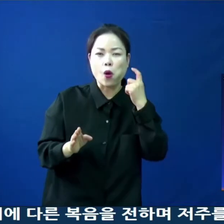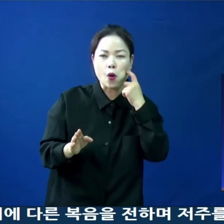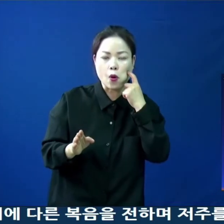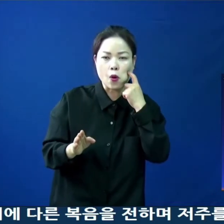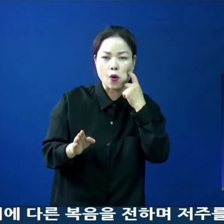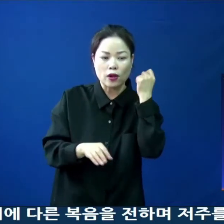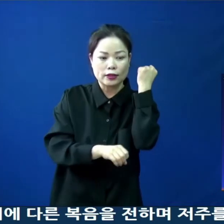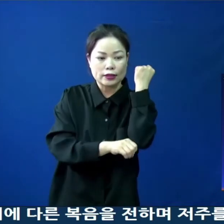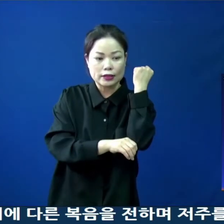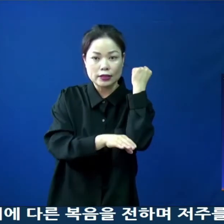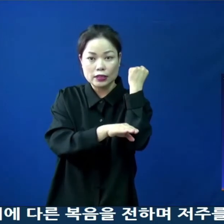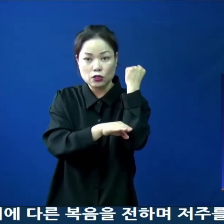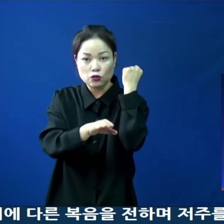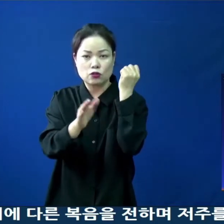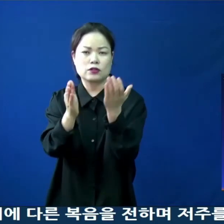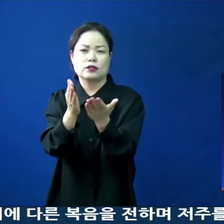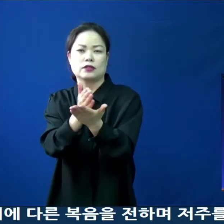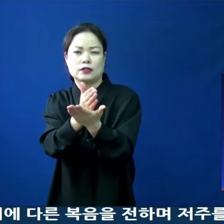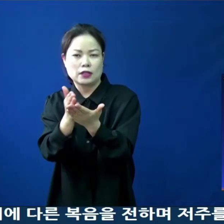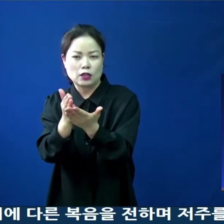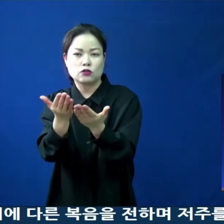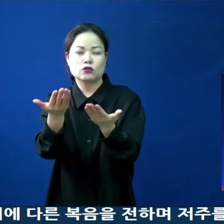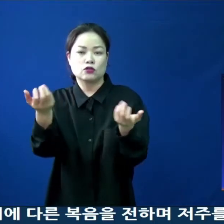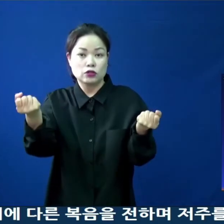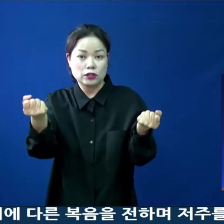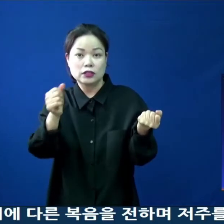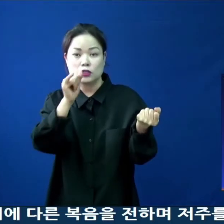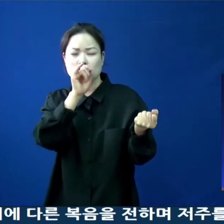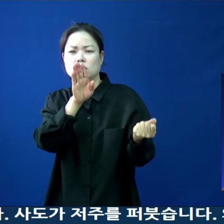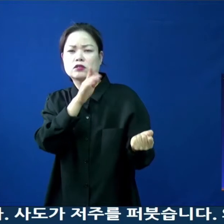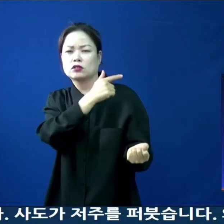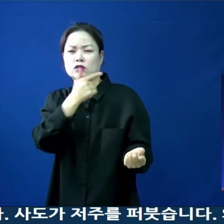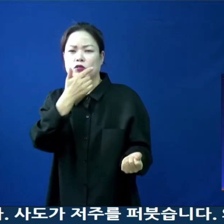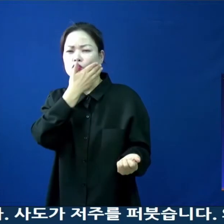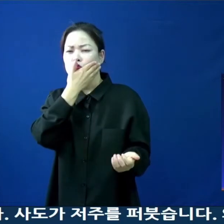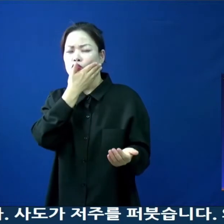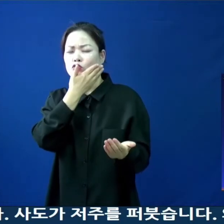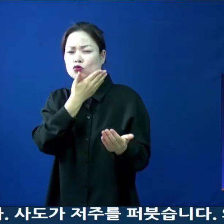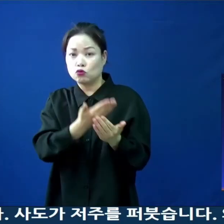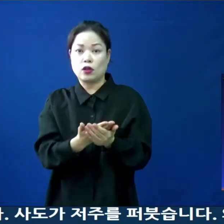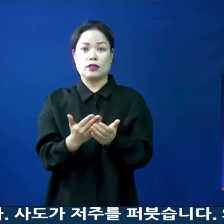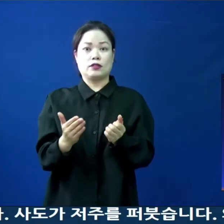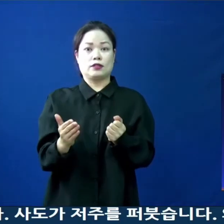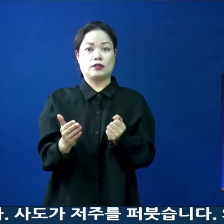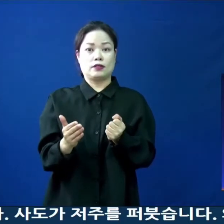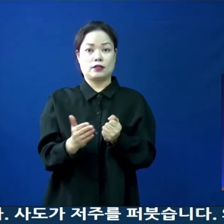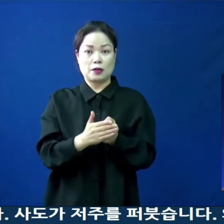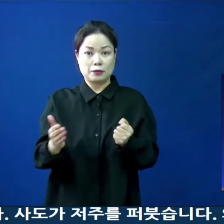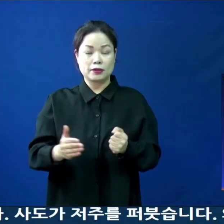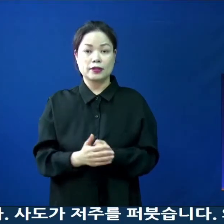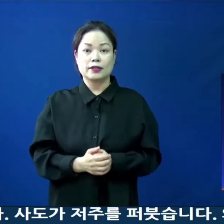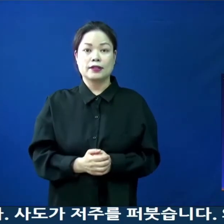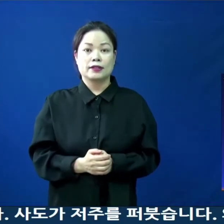기준, 시금석과 같은 너무나 중요한 교리이기 때문에 그렇습니다.